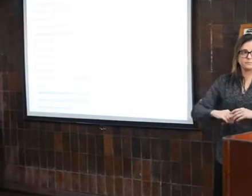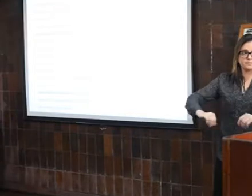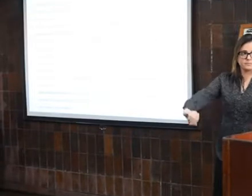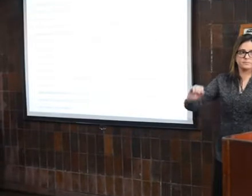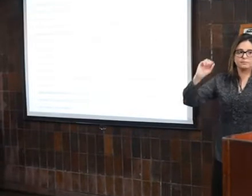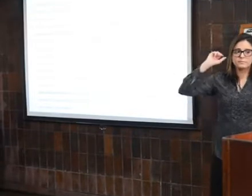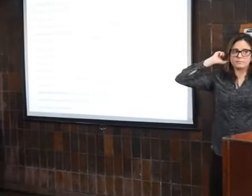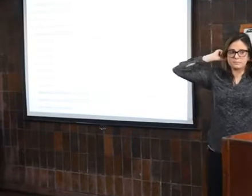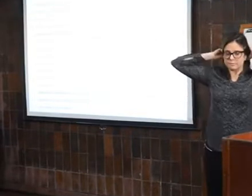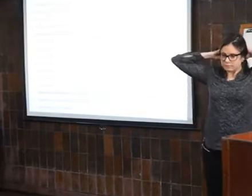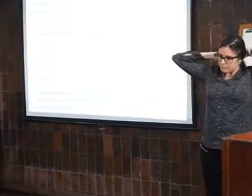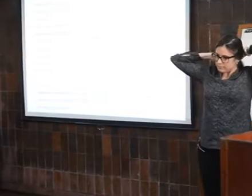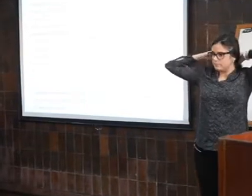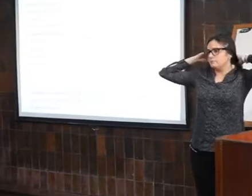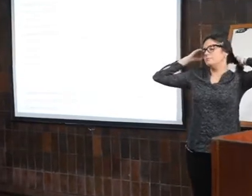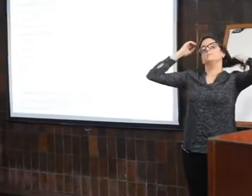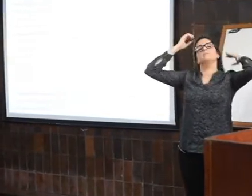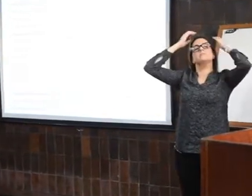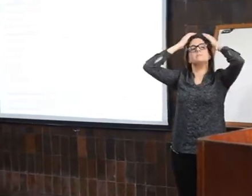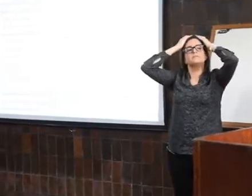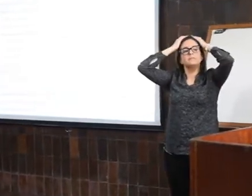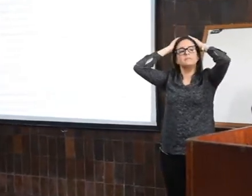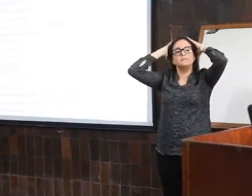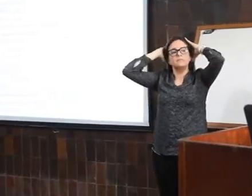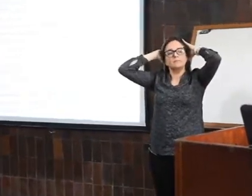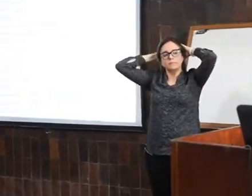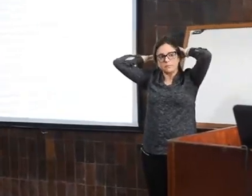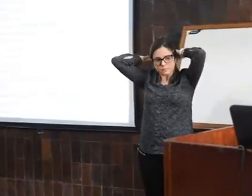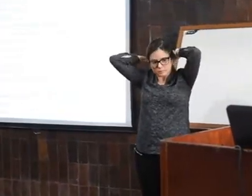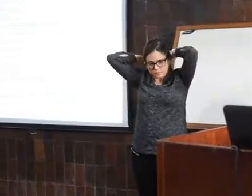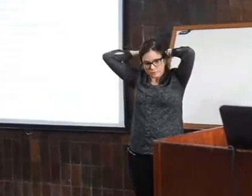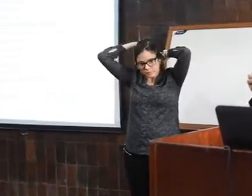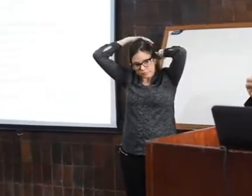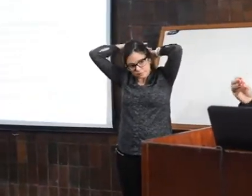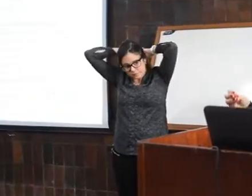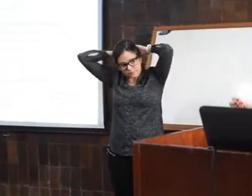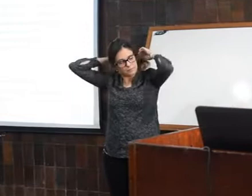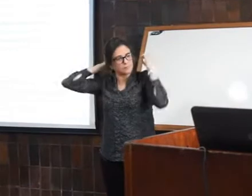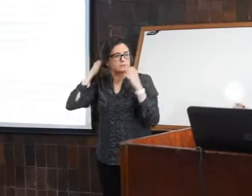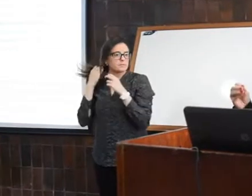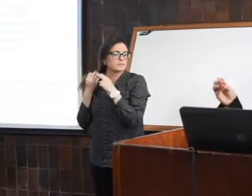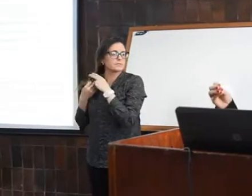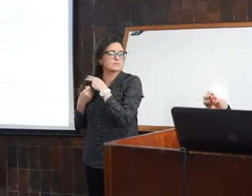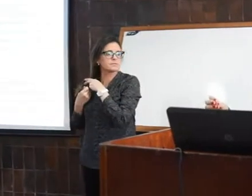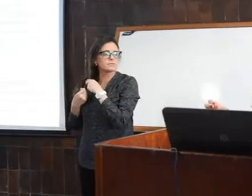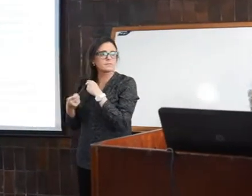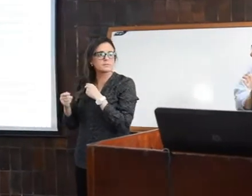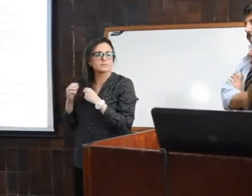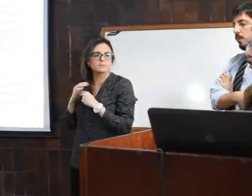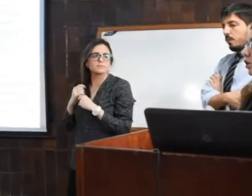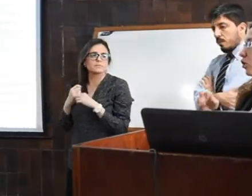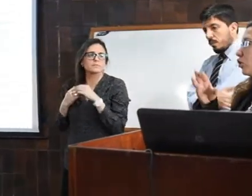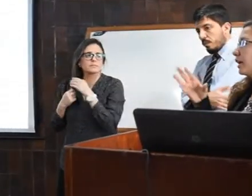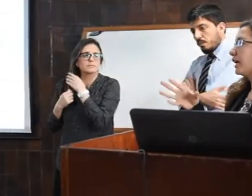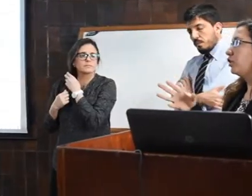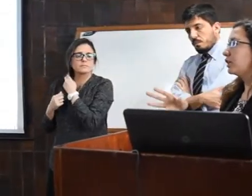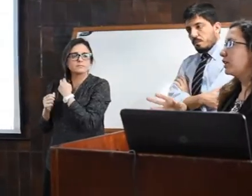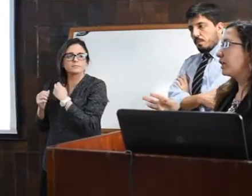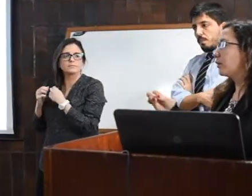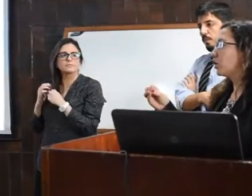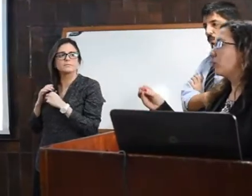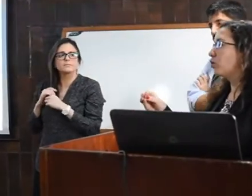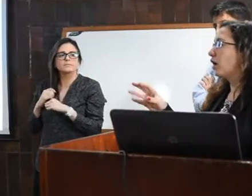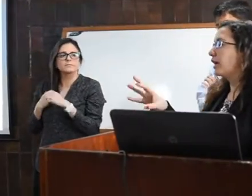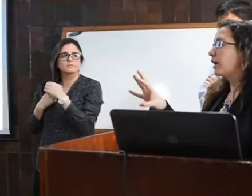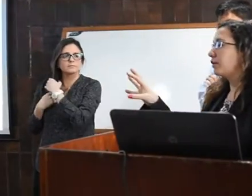matriz que el banco tiene las herramientas que el banco tiene para detectar y en qué preguntas tienen que hacer que se tiene que basar o qué es lo